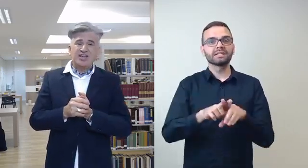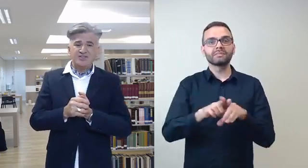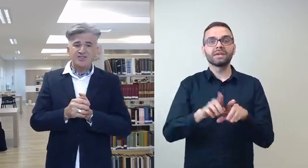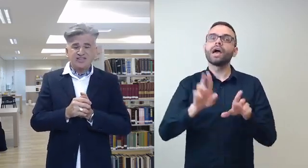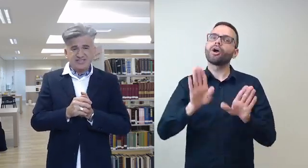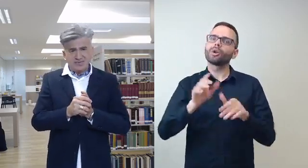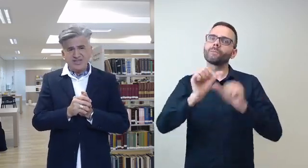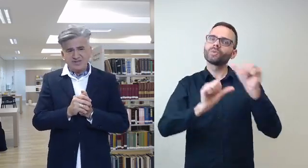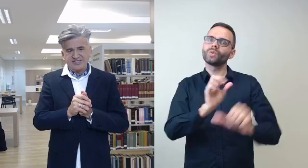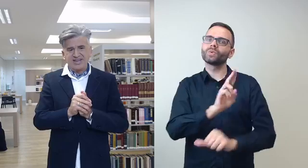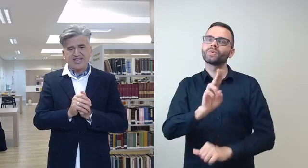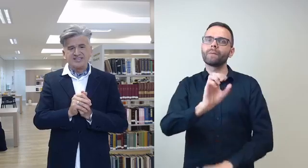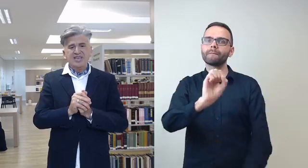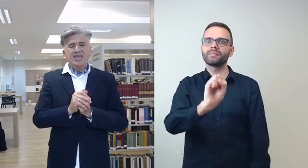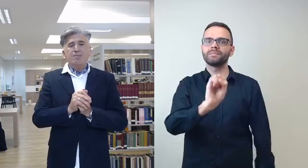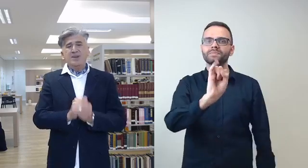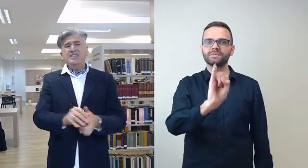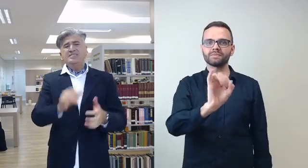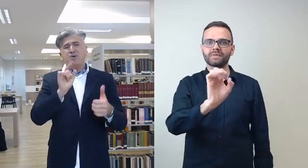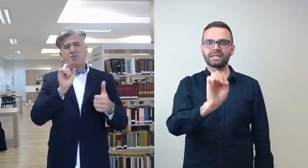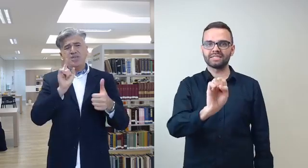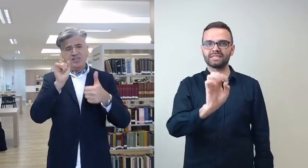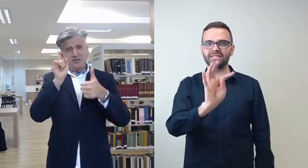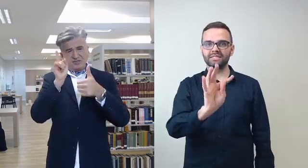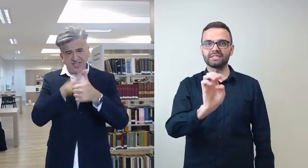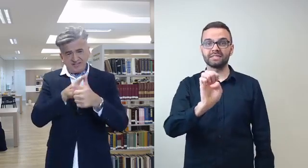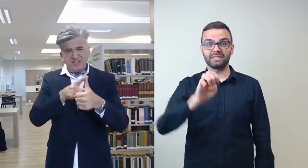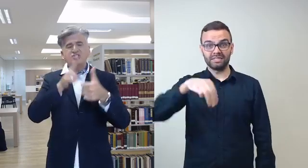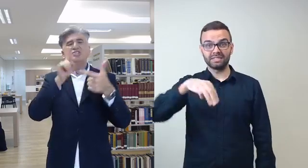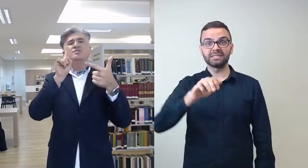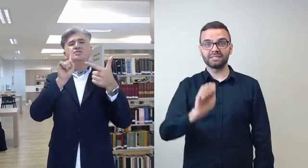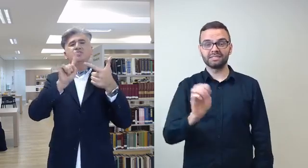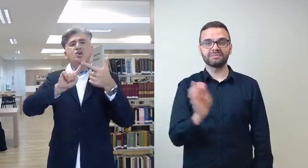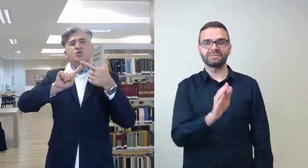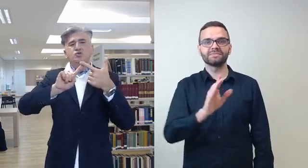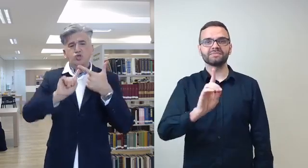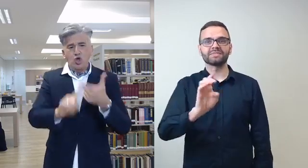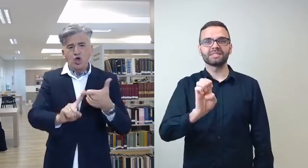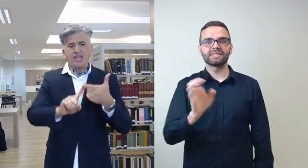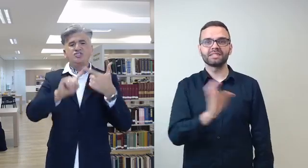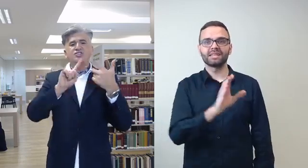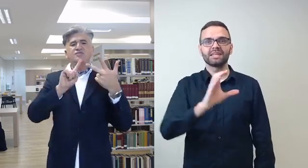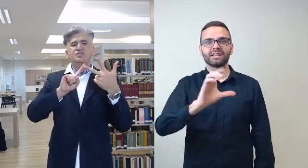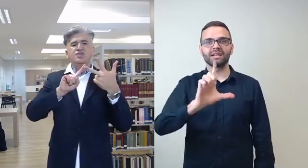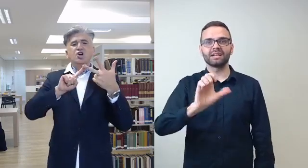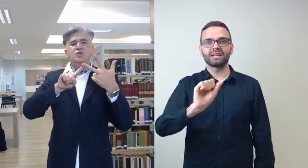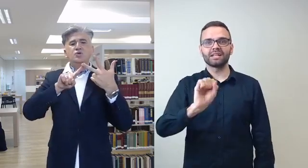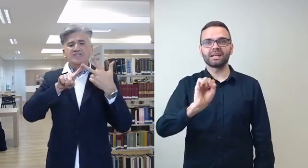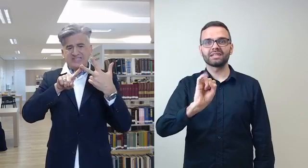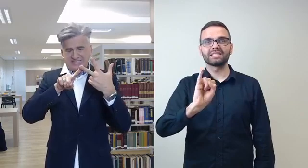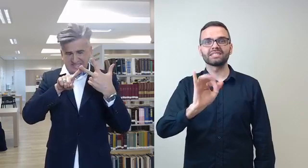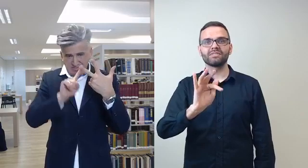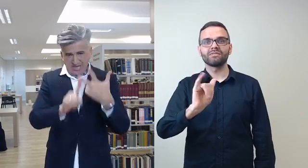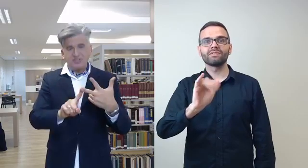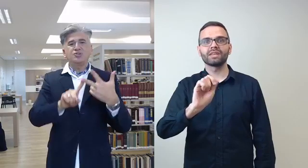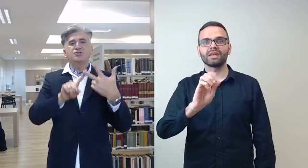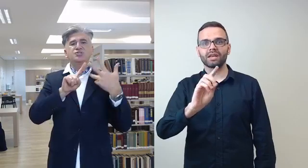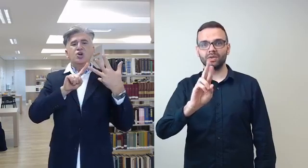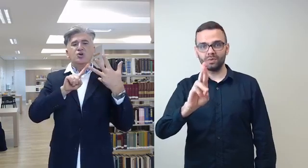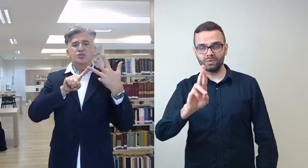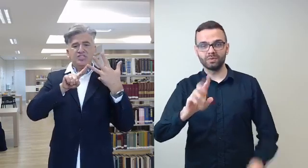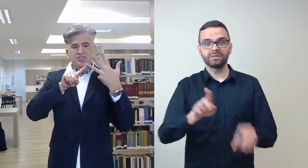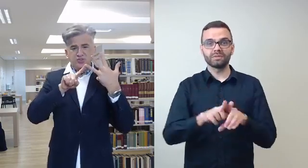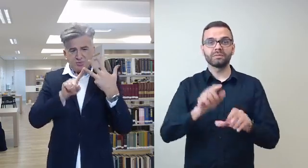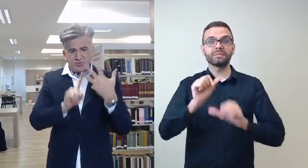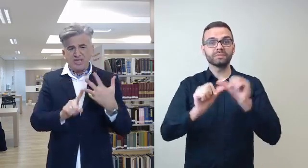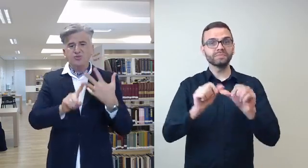de classificação em língua de sinais. Principalmente os descritivos, os locativos, os semânticos,